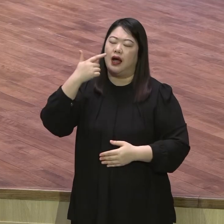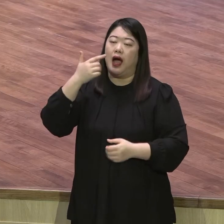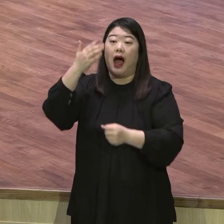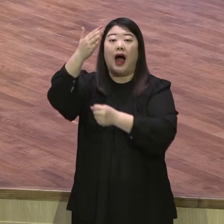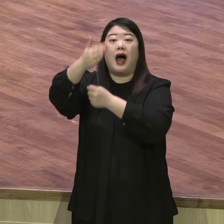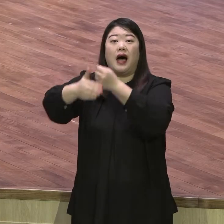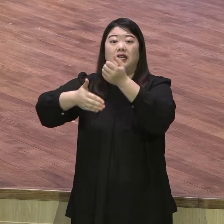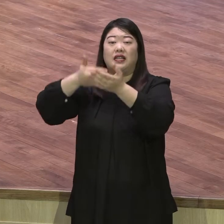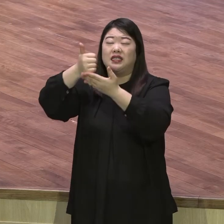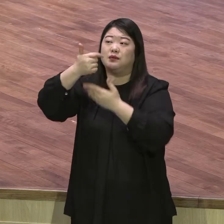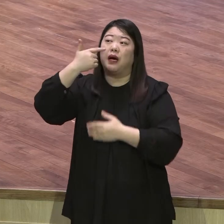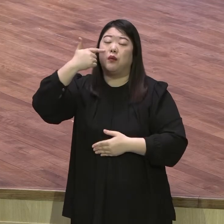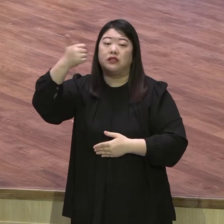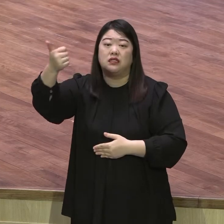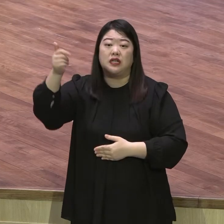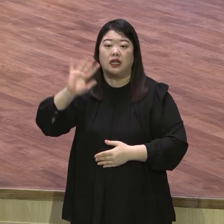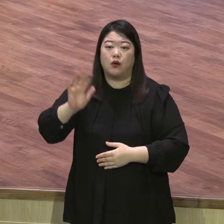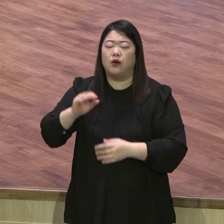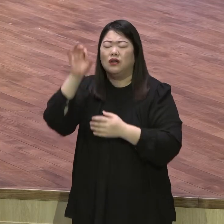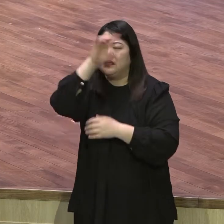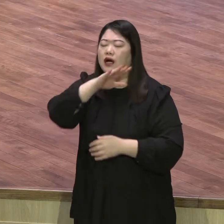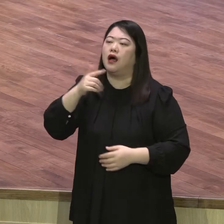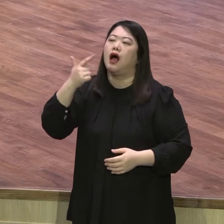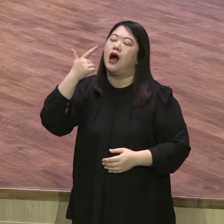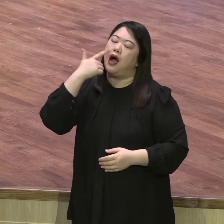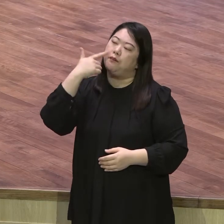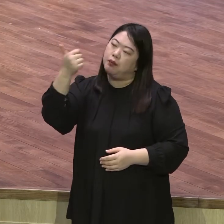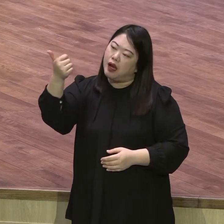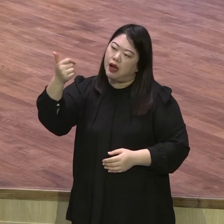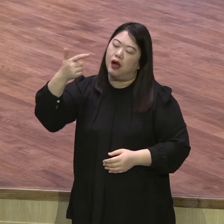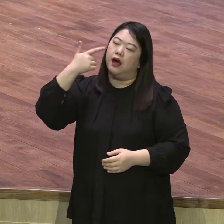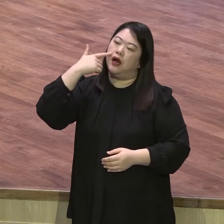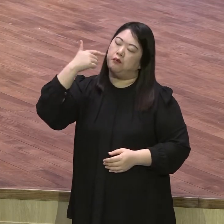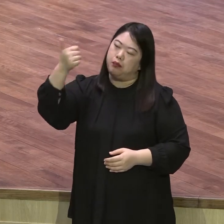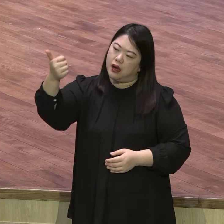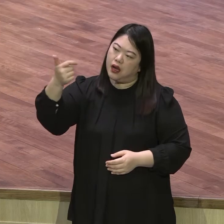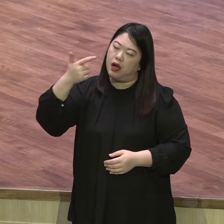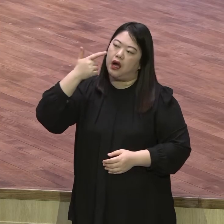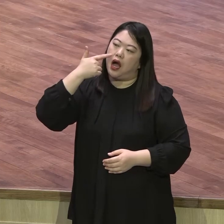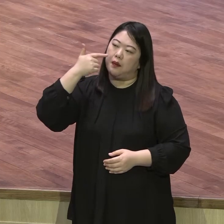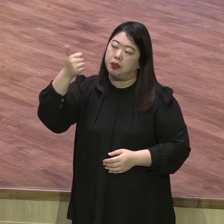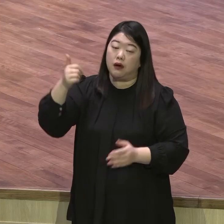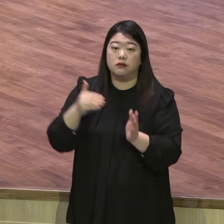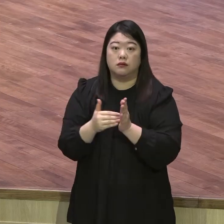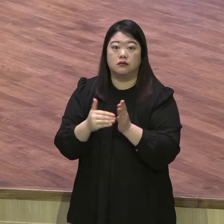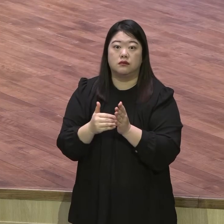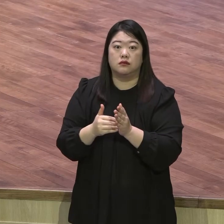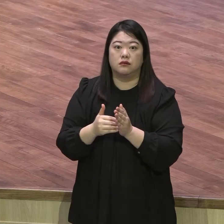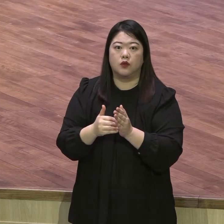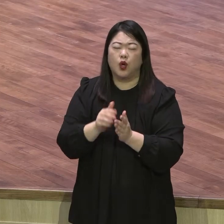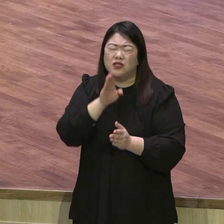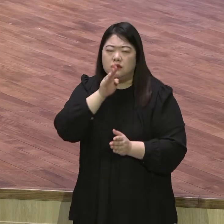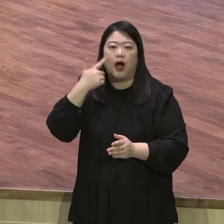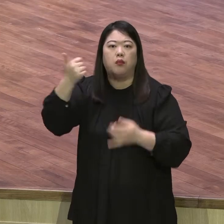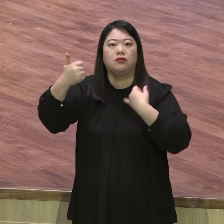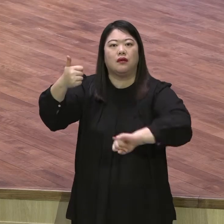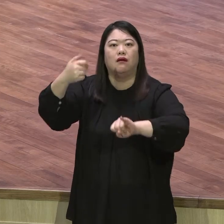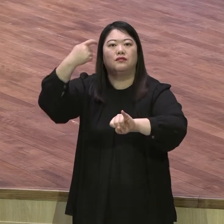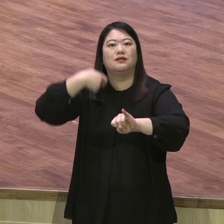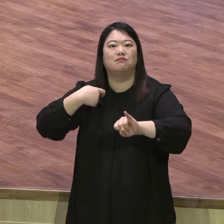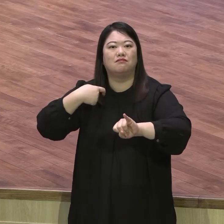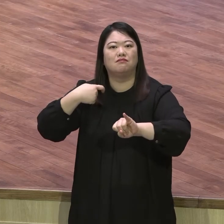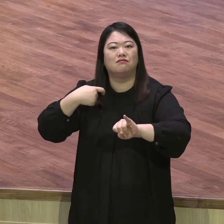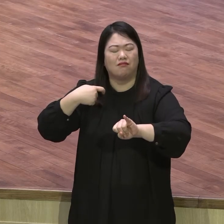하나님이라는 말이 없어. 아버지, 아버지. 얼마나 다정하게 느껴지게 지는지 아버지, 아버지, 아버지 그래. 그렇습니다.